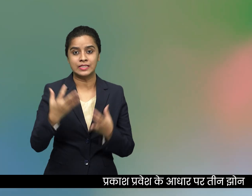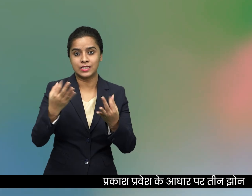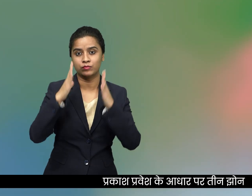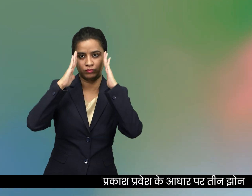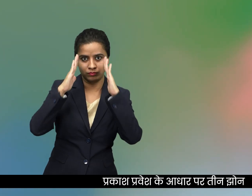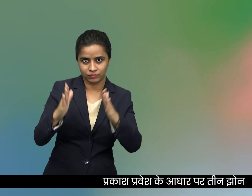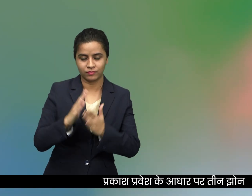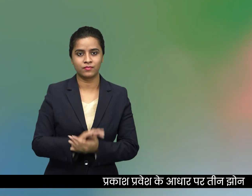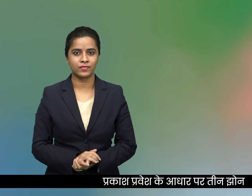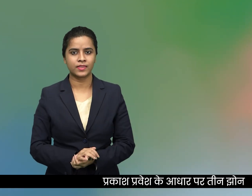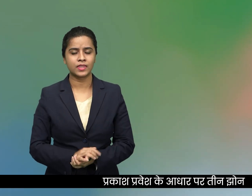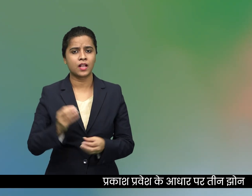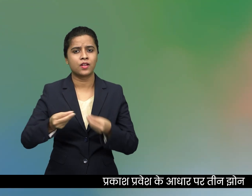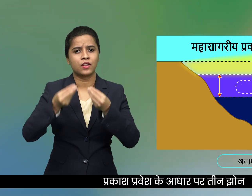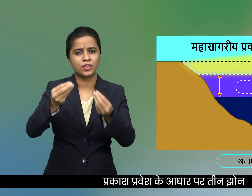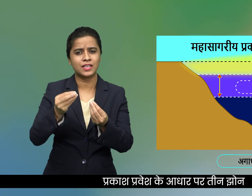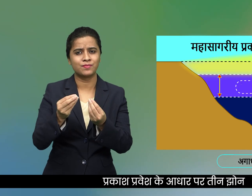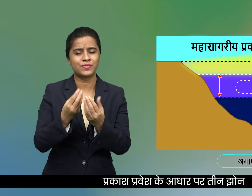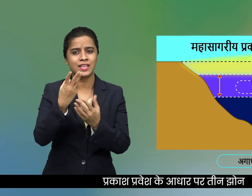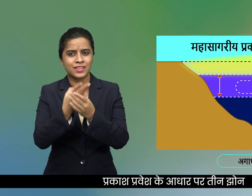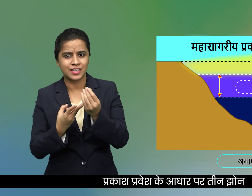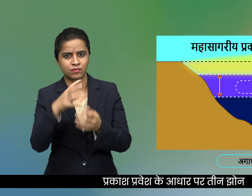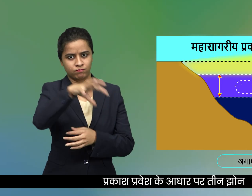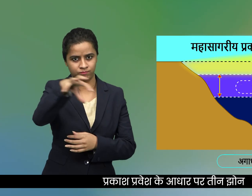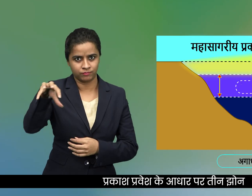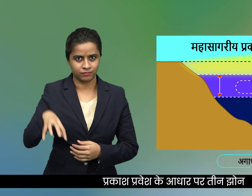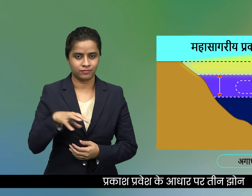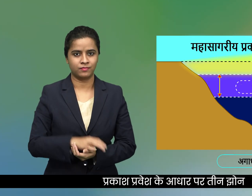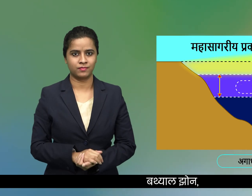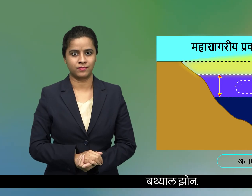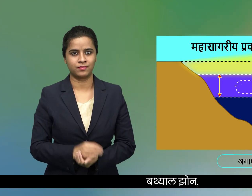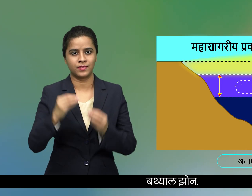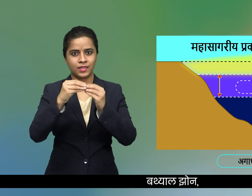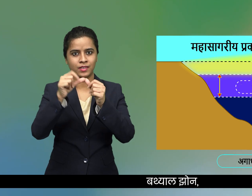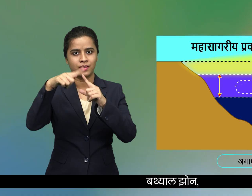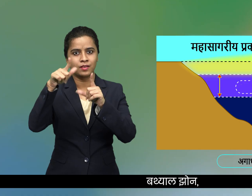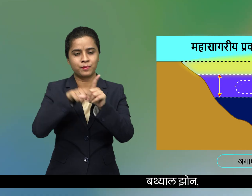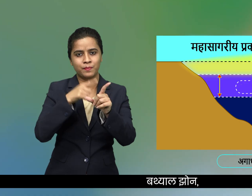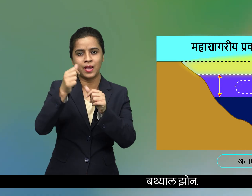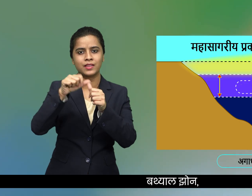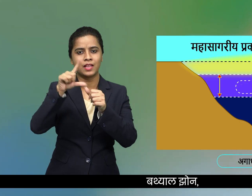पांचवा, प्रकाश प्रवेश के आधार पर 3 जोन, बथियाल जोन,